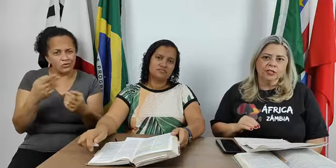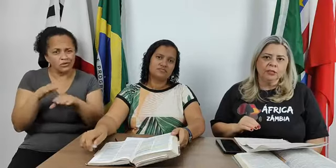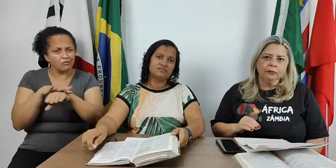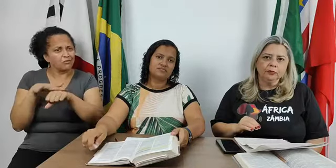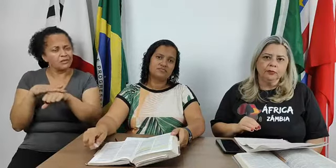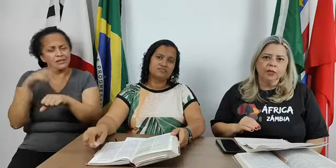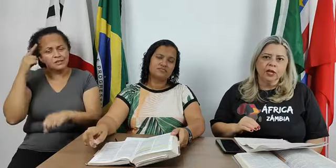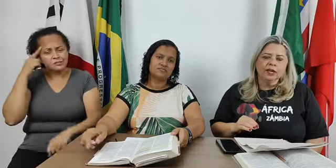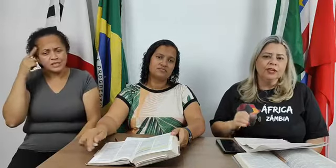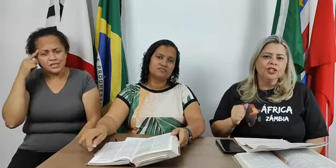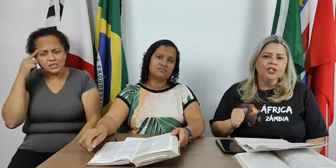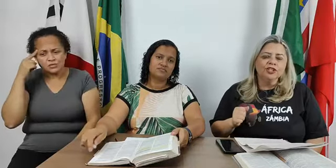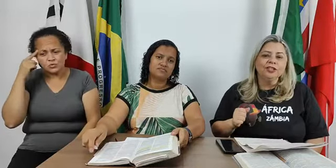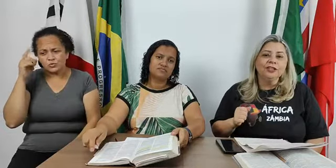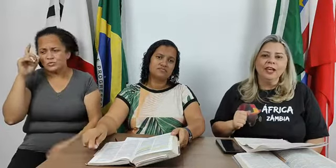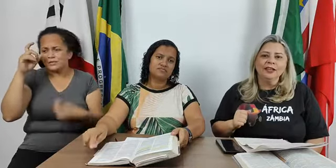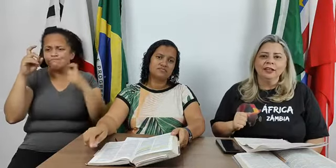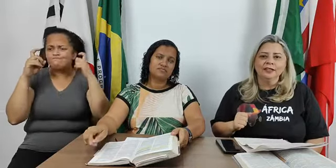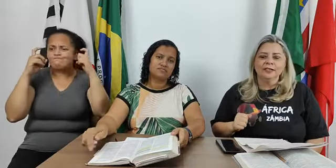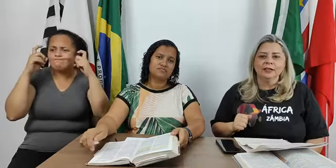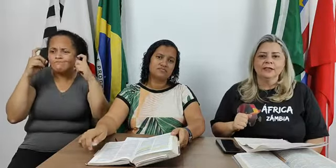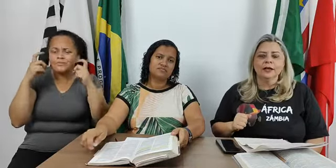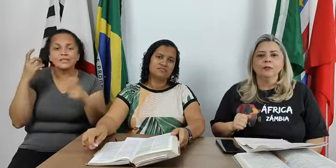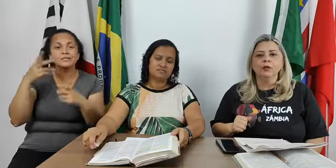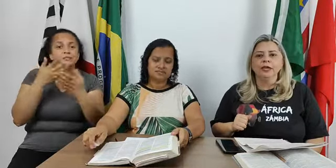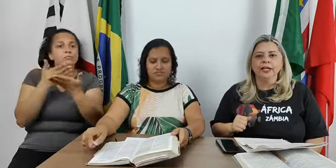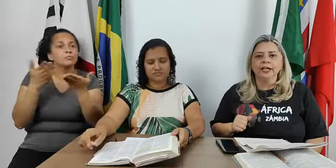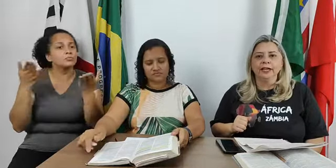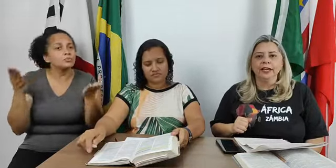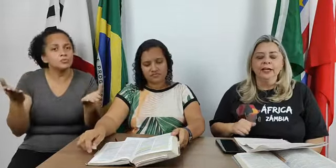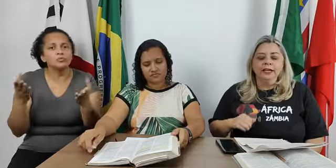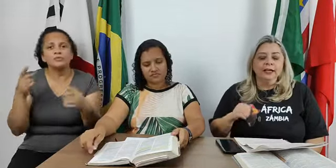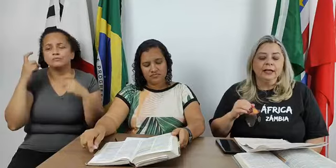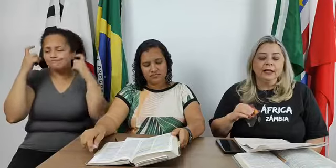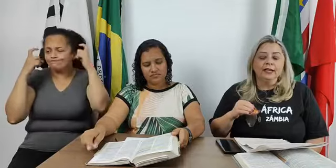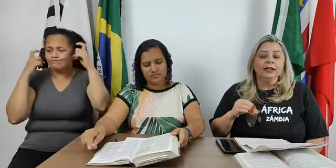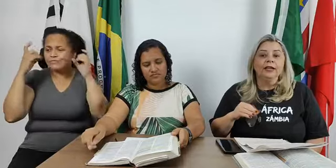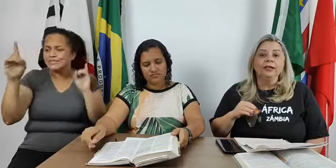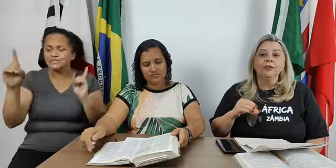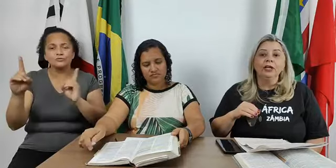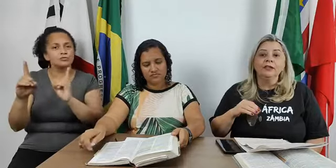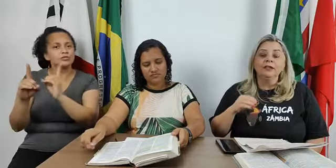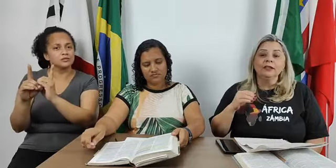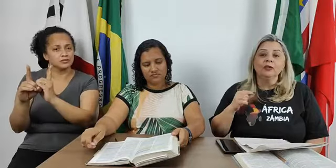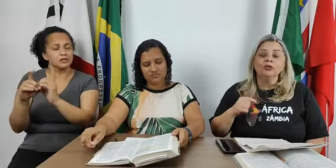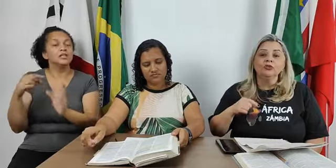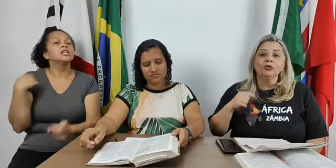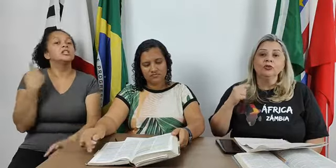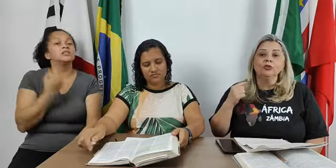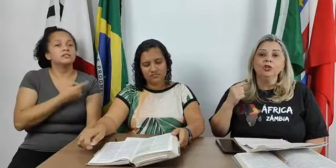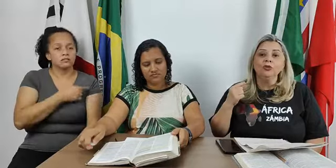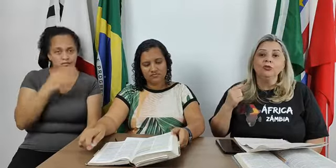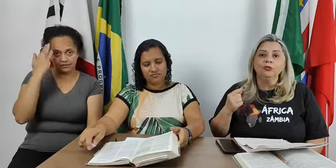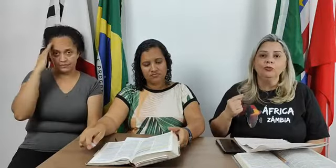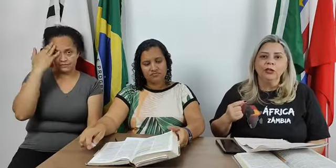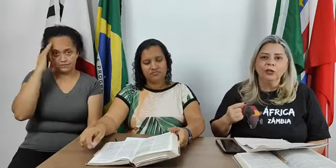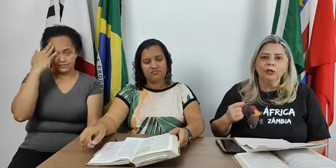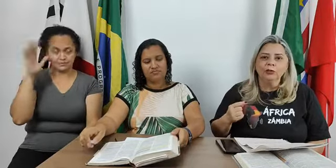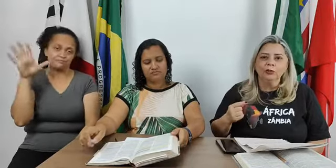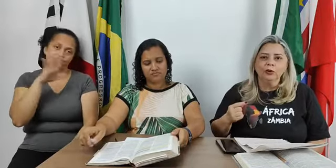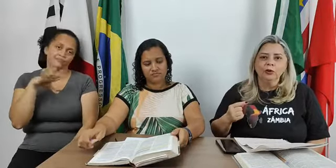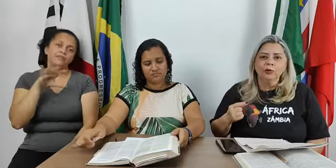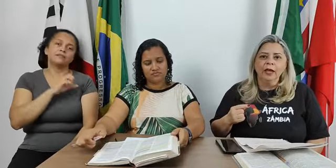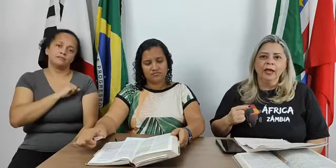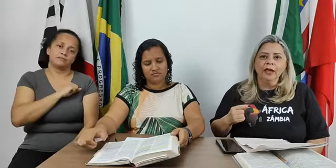os discípulos, que a gente entenda esse amor dele, né? Então, Ele entregou seu único